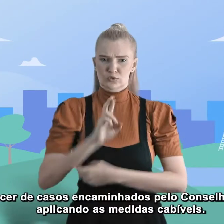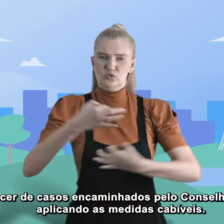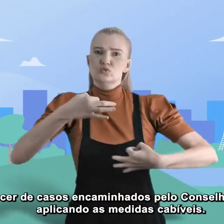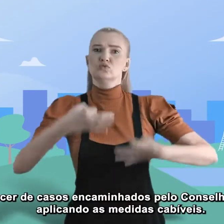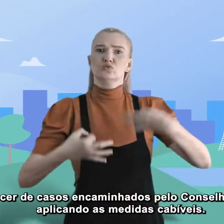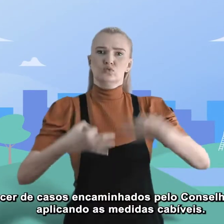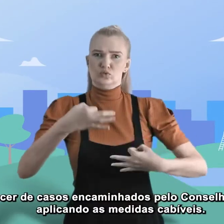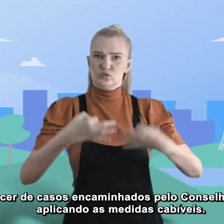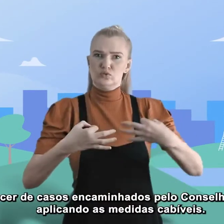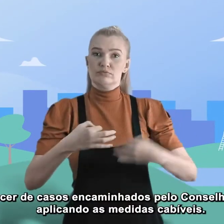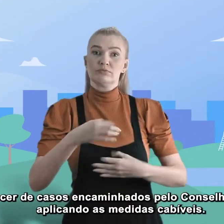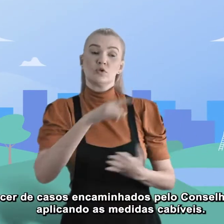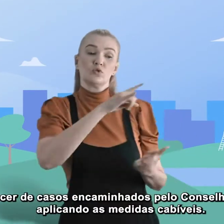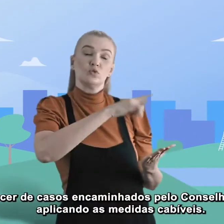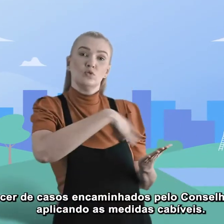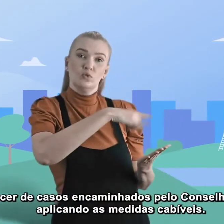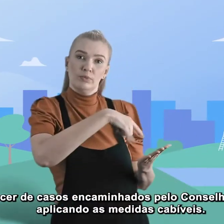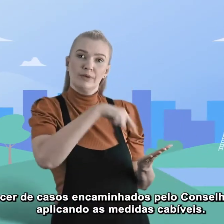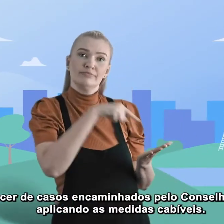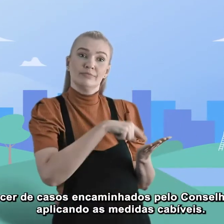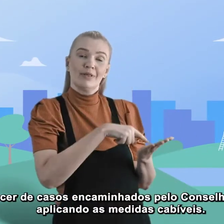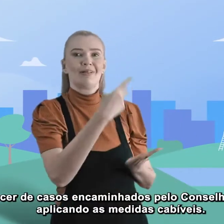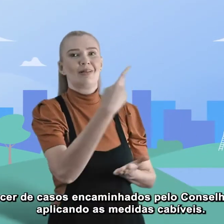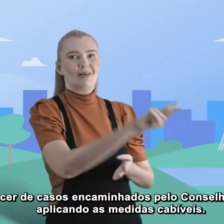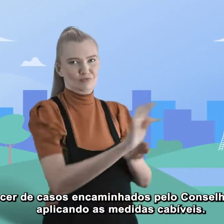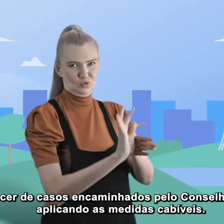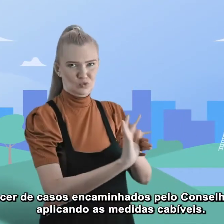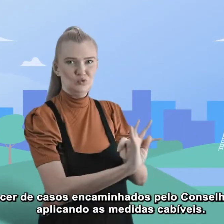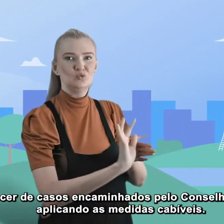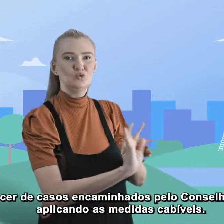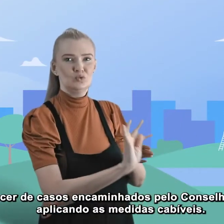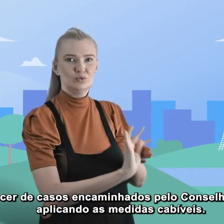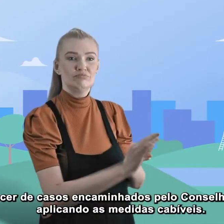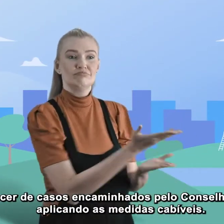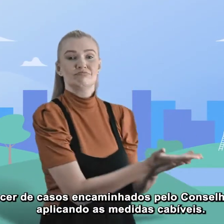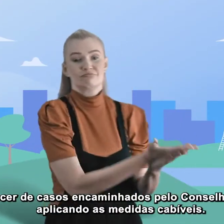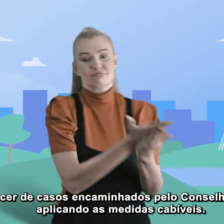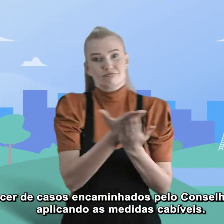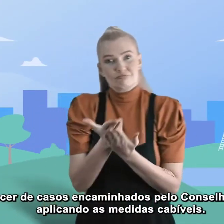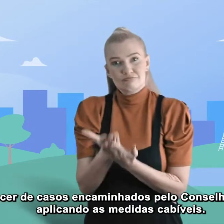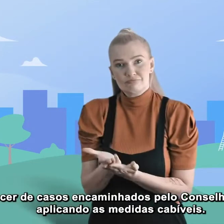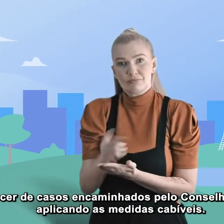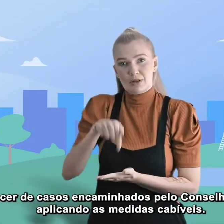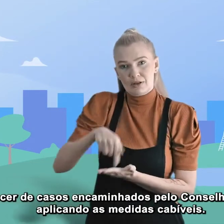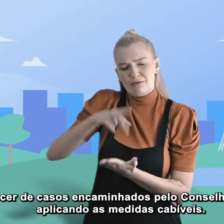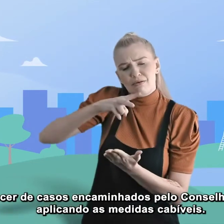Conhecer de casos encaminhados pelo Conselho Tutelar, aplicando as medidas